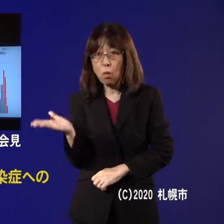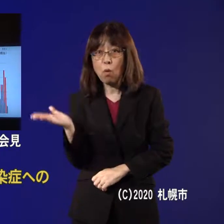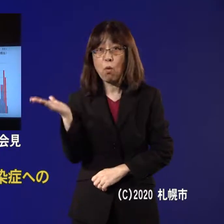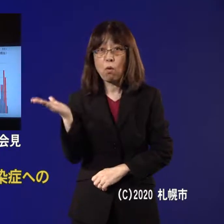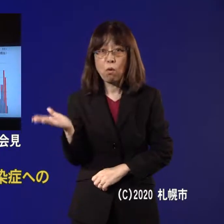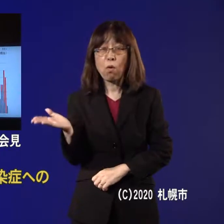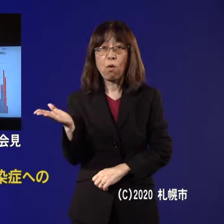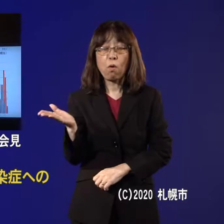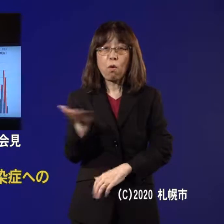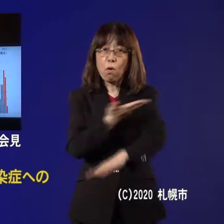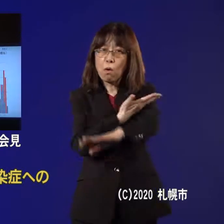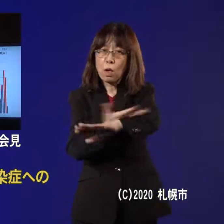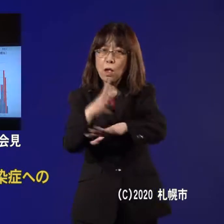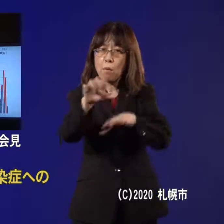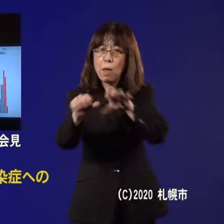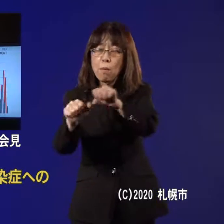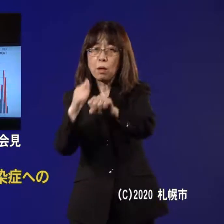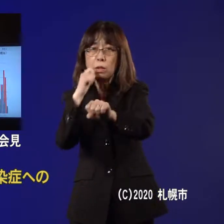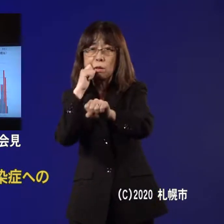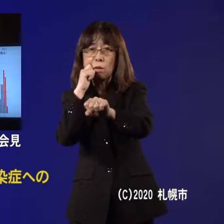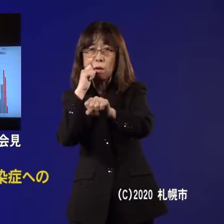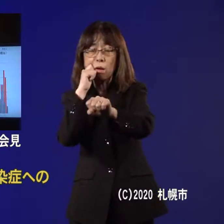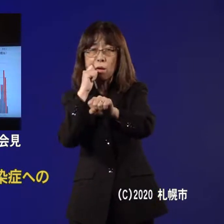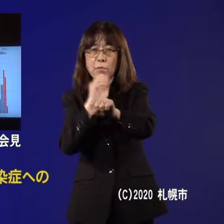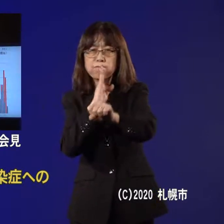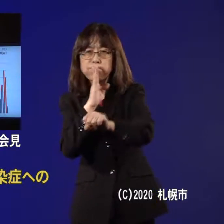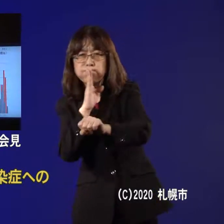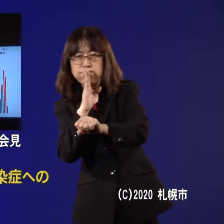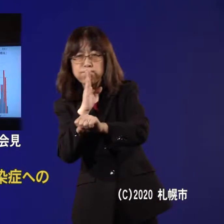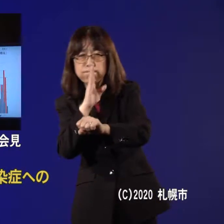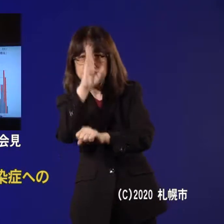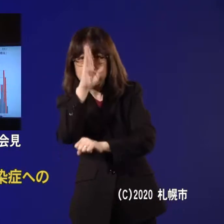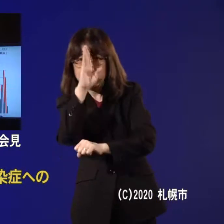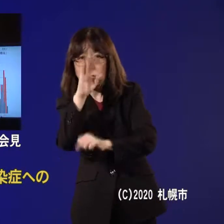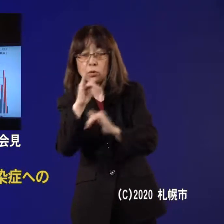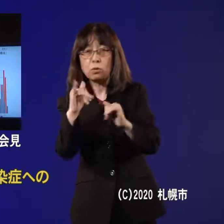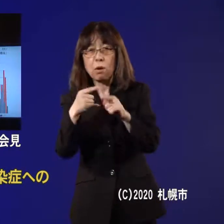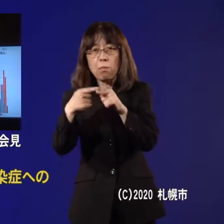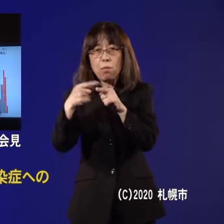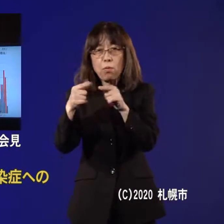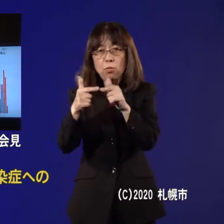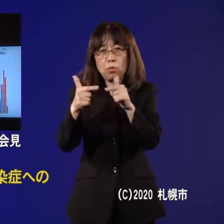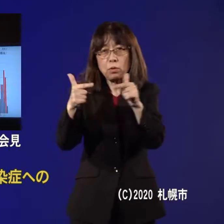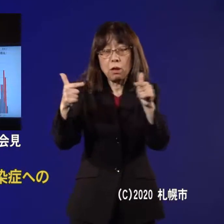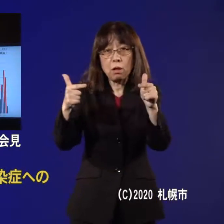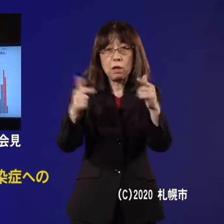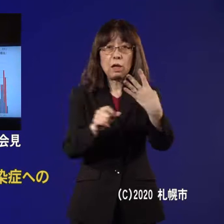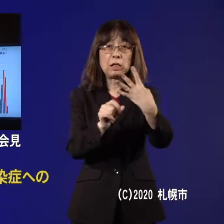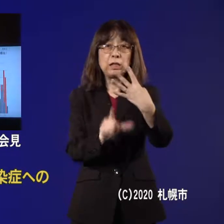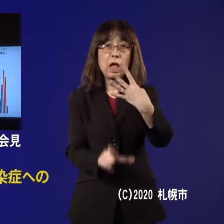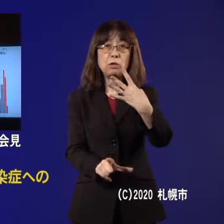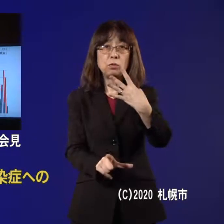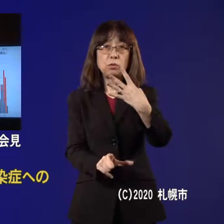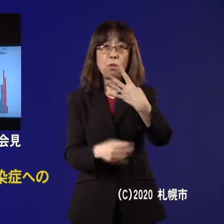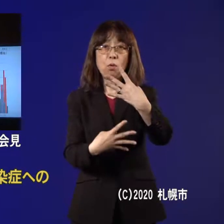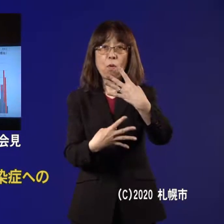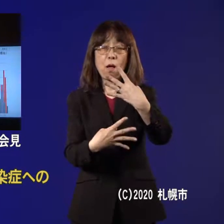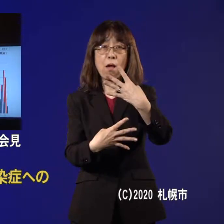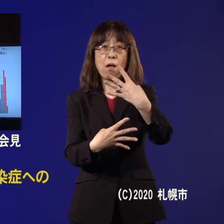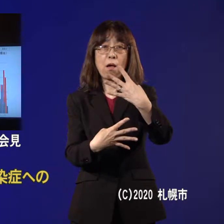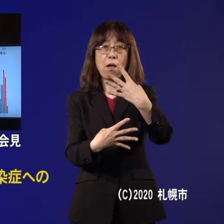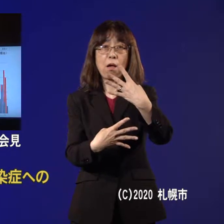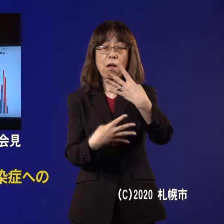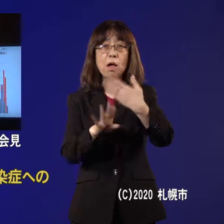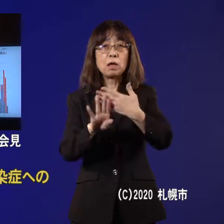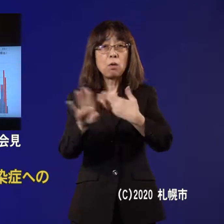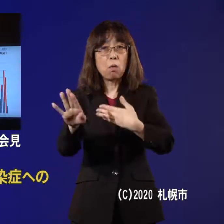えない方の数がパラパラと出始めてきて、4月の4日以